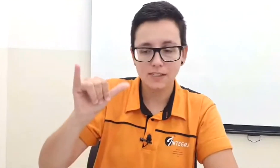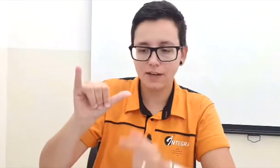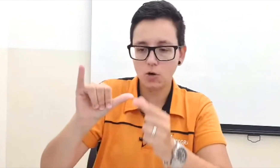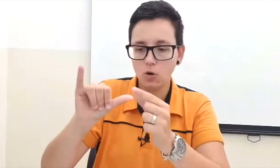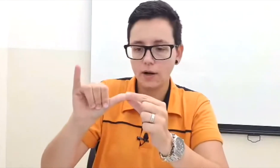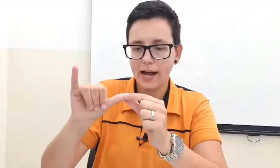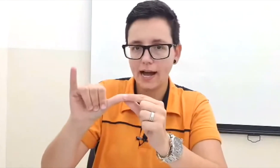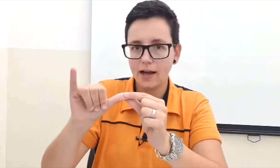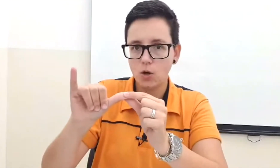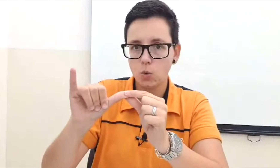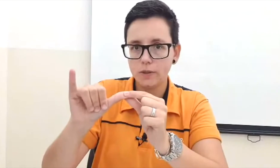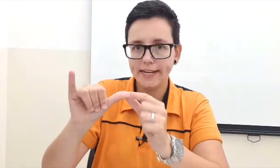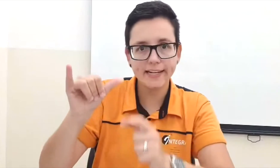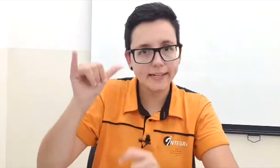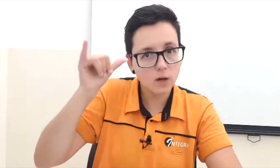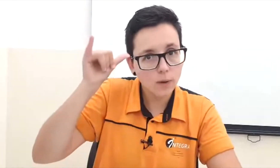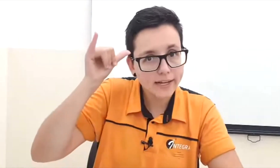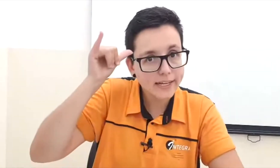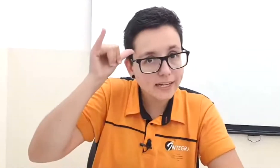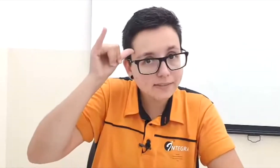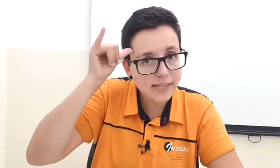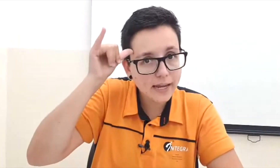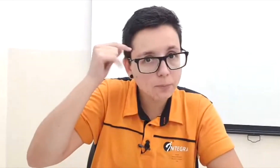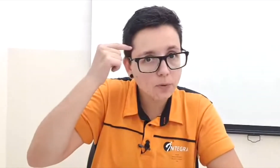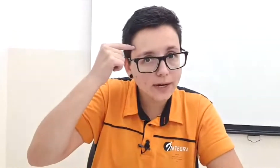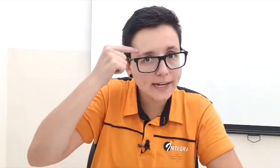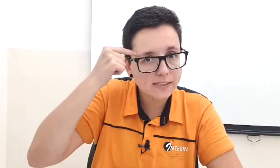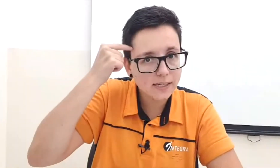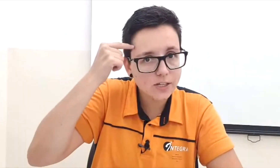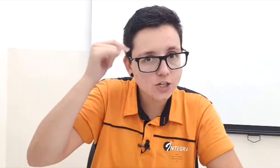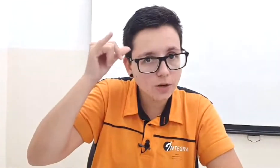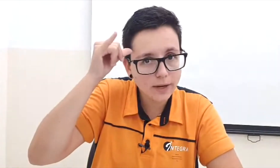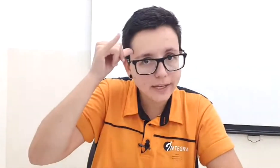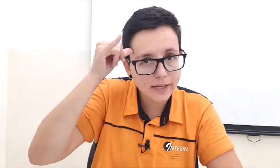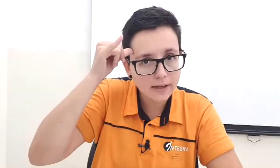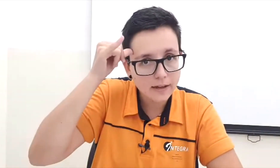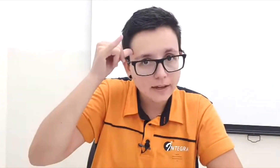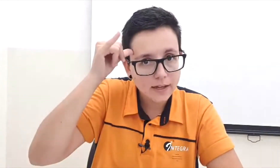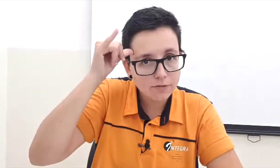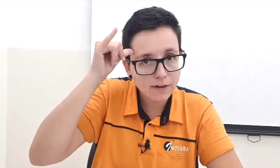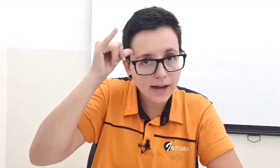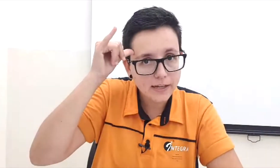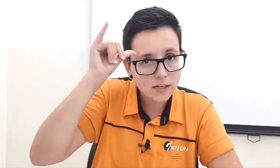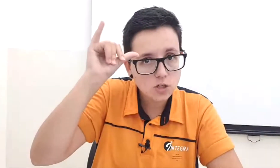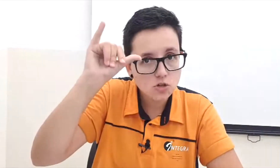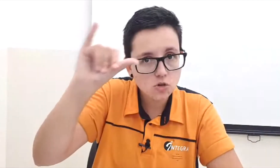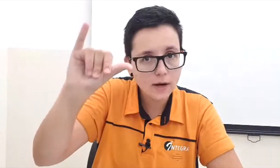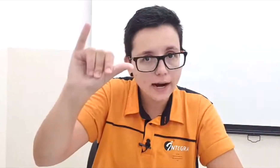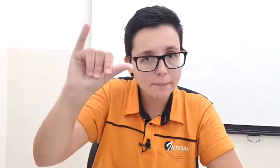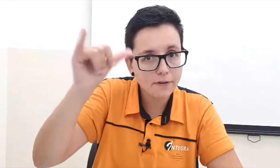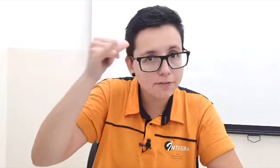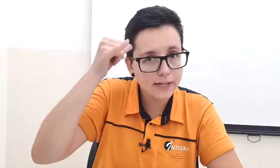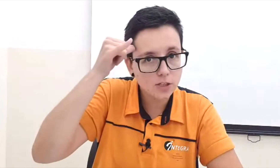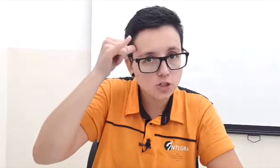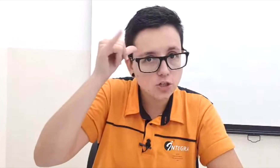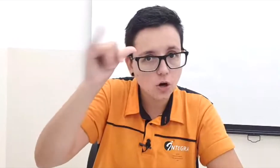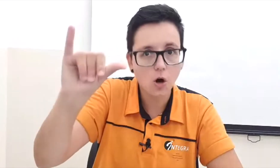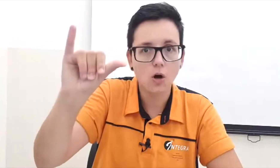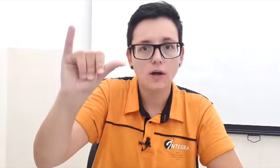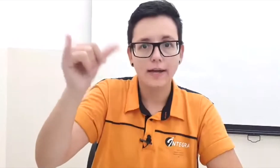vai colocar o dedão aqui na têmpora, nessa região aqui, e vai jogar para frente. Ó,